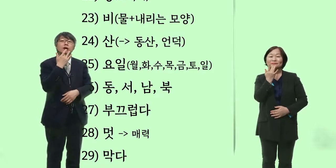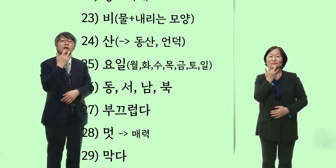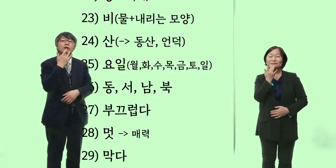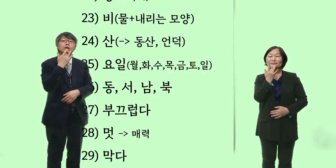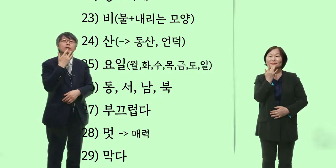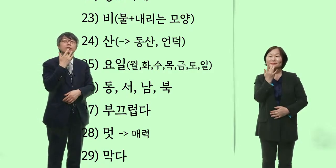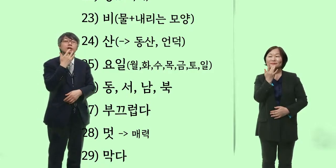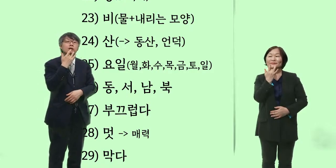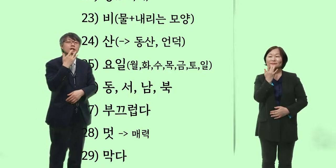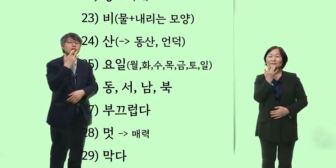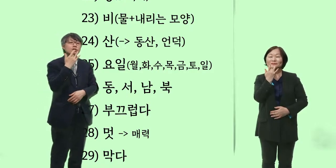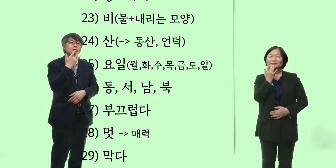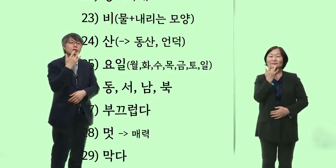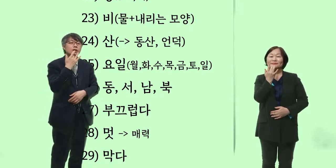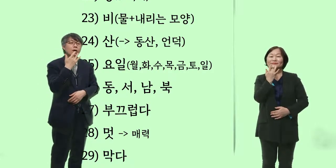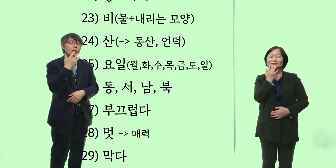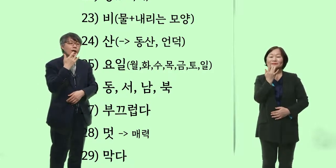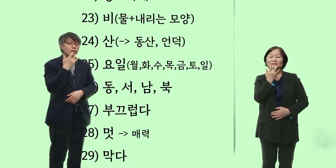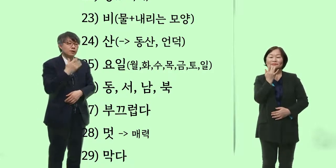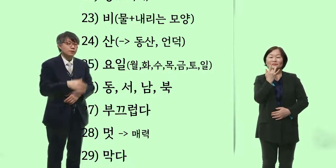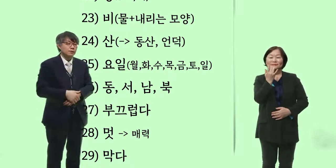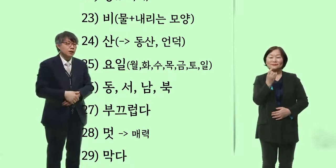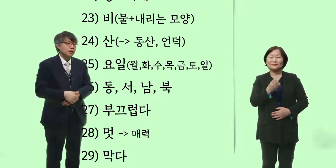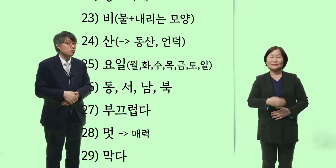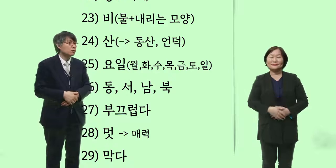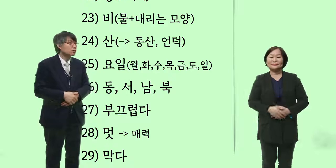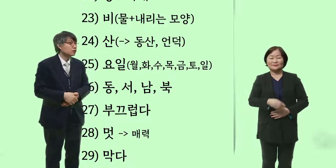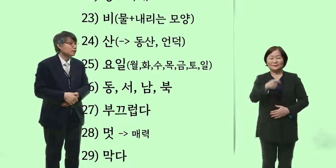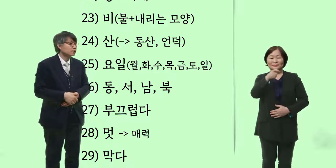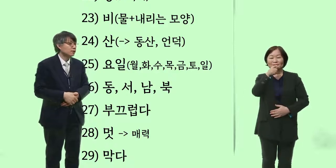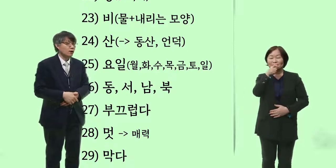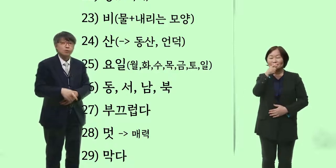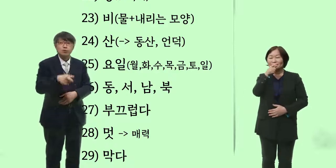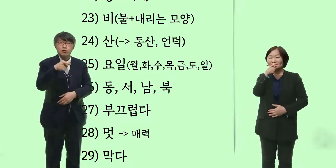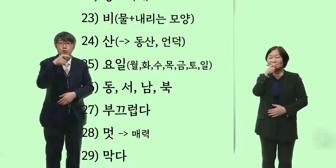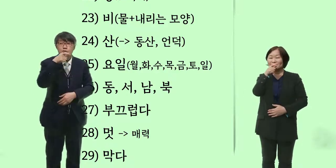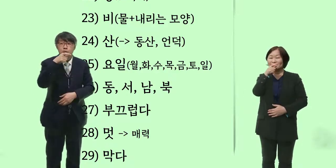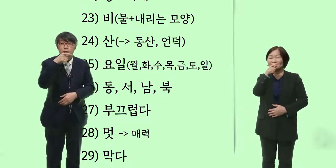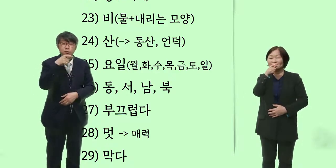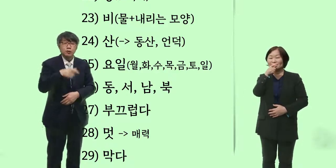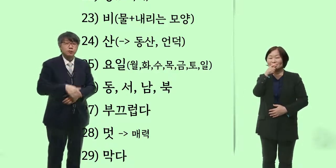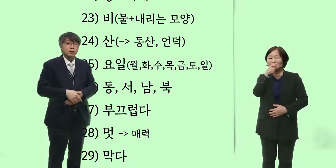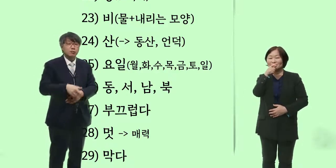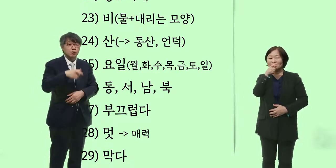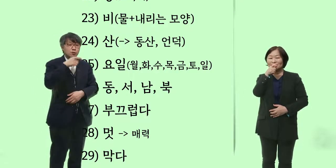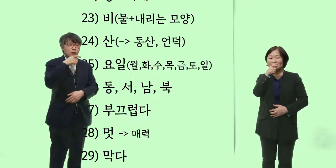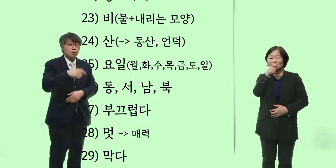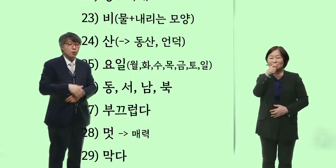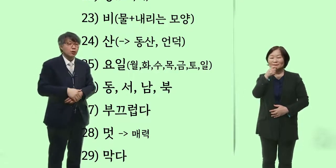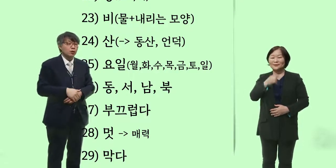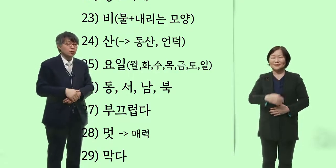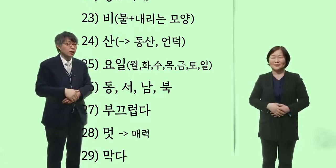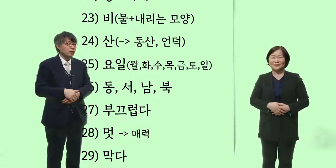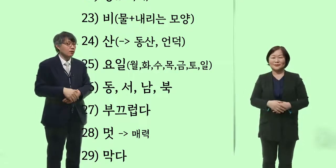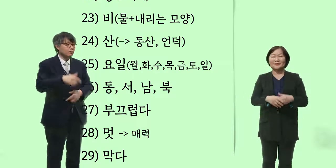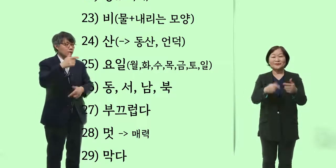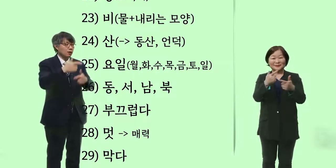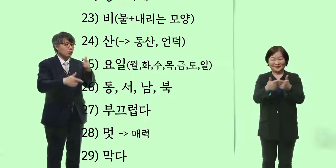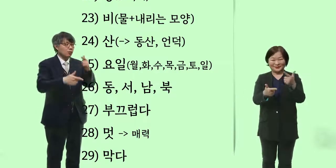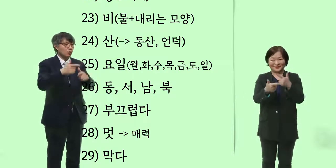화요일 탁탁 쳐주시면 화요일. 수요일은 자, 물 배웠습니다. 물. 목요일은 어떻게 할까요?